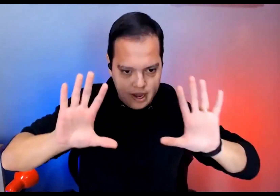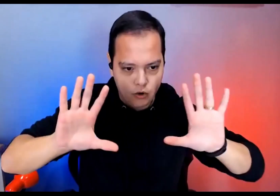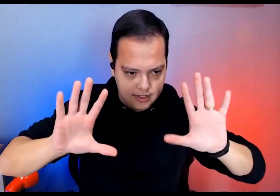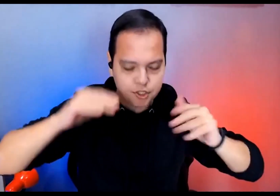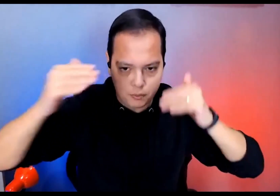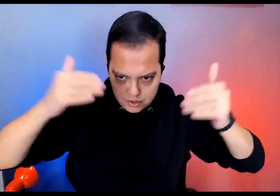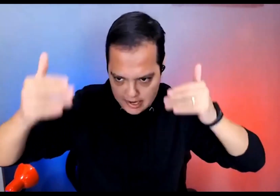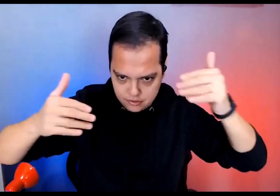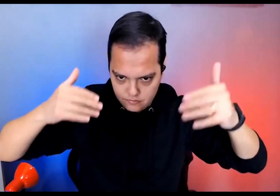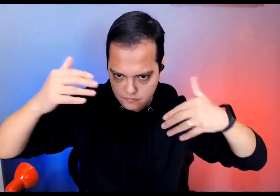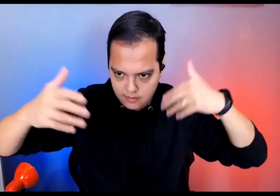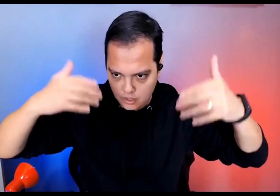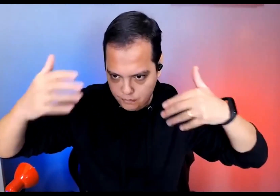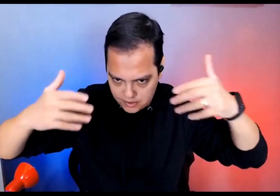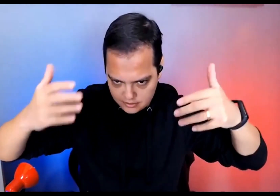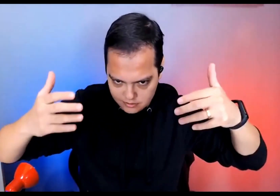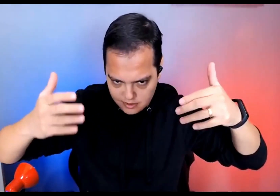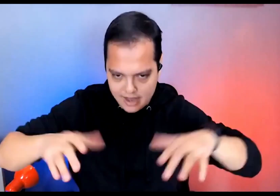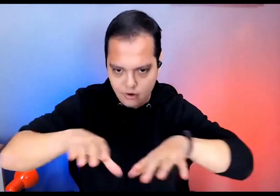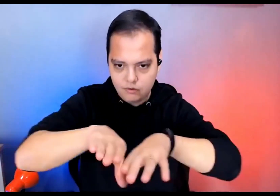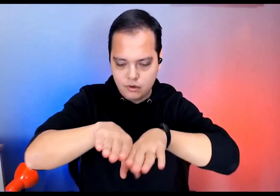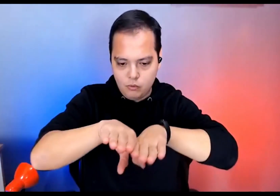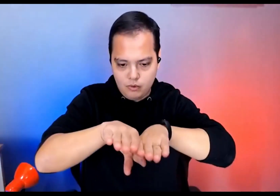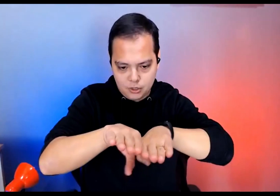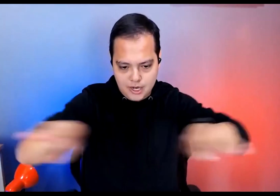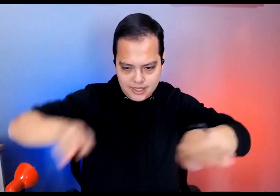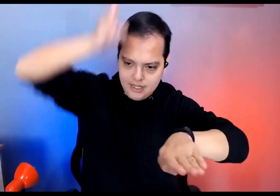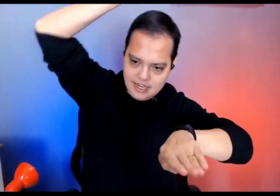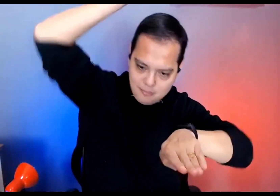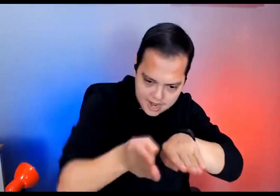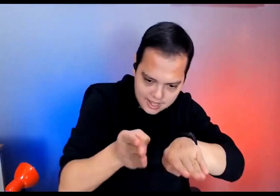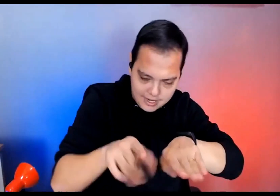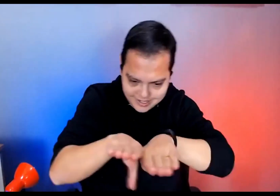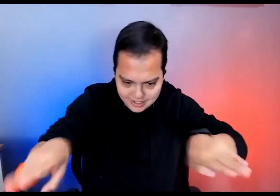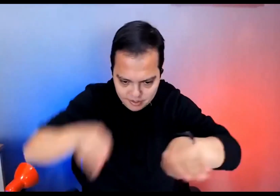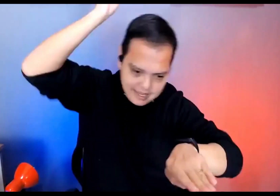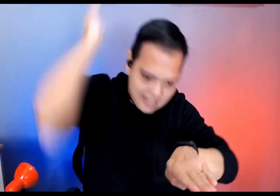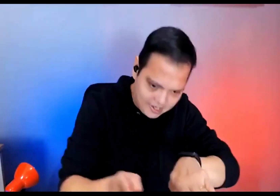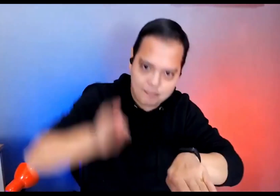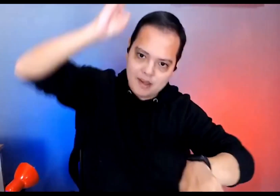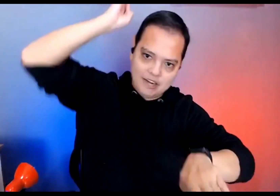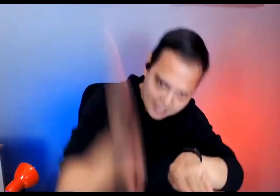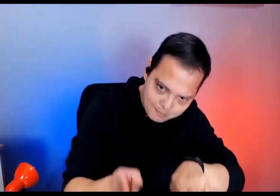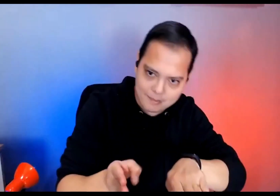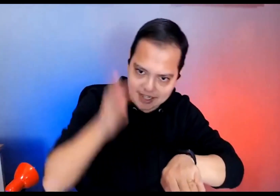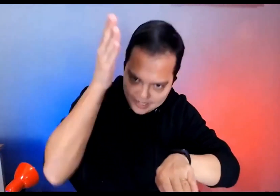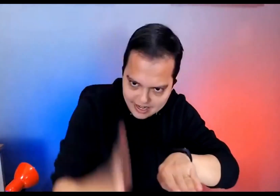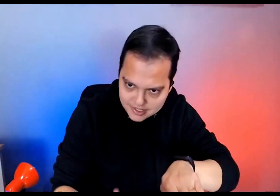tá, gente? É um processo. É um processo. É igual quando o cara do karatê ele quer quebrar, ele já tá vendo que tem ali, mas não é na primeira que ele vai quebrar, mas aquela ali é a missão dele.